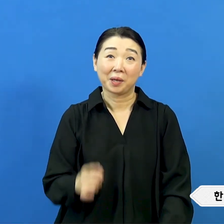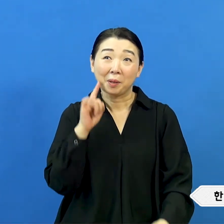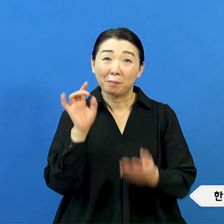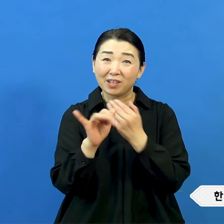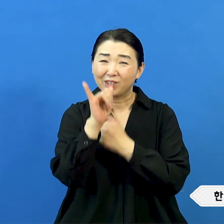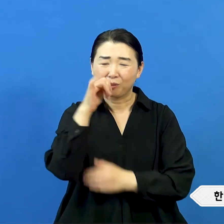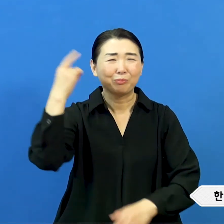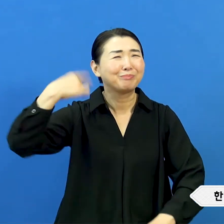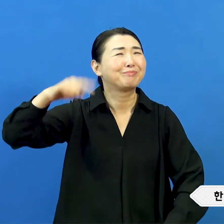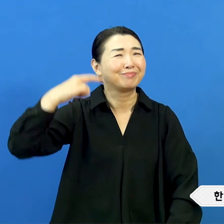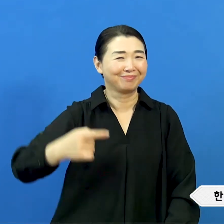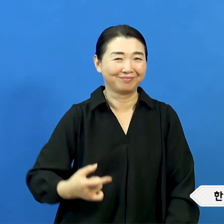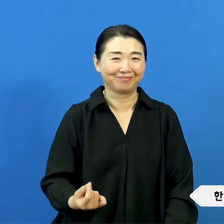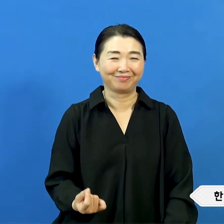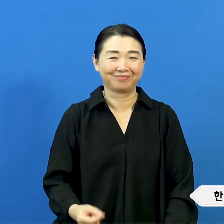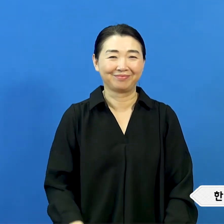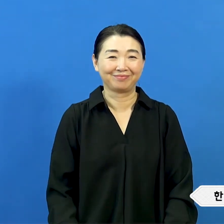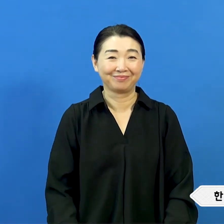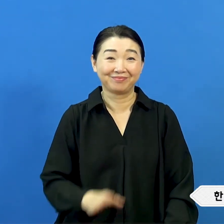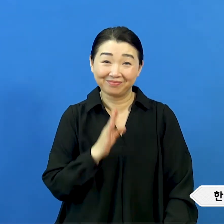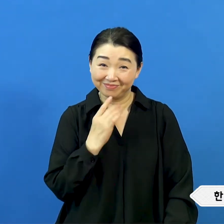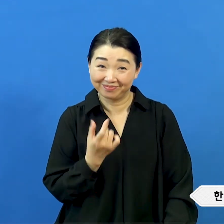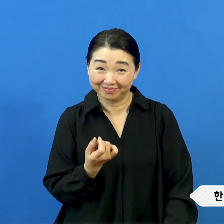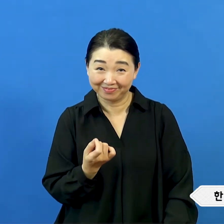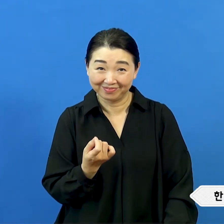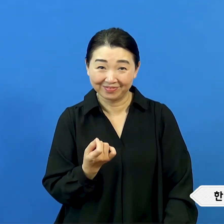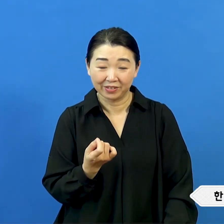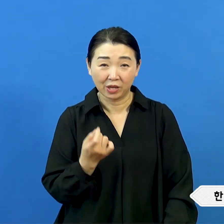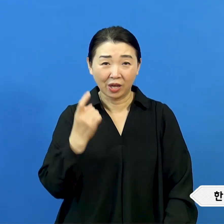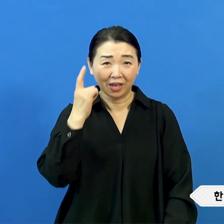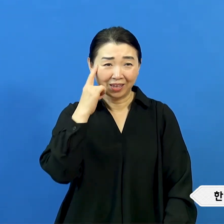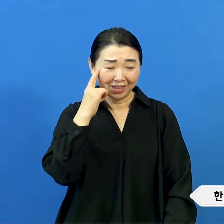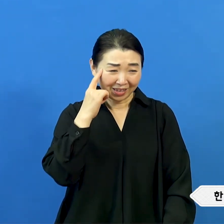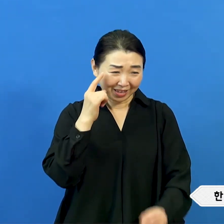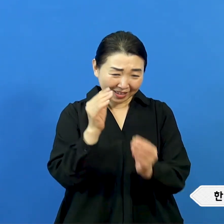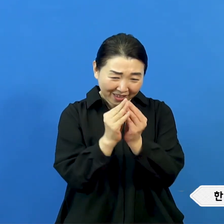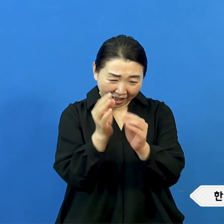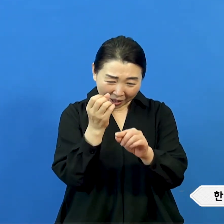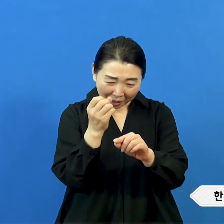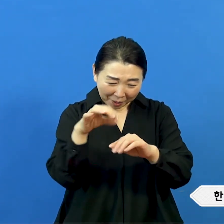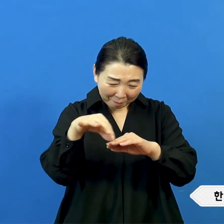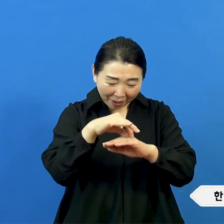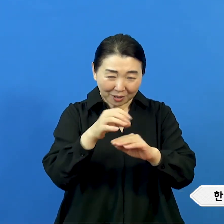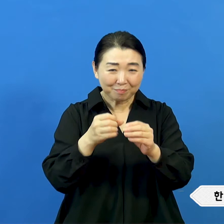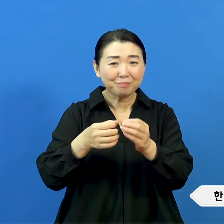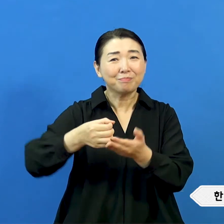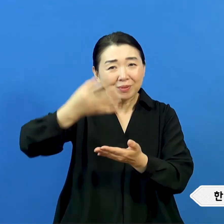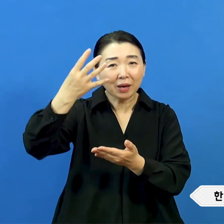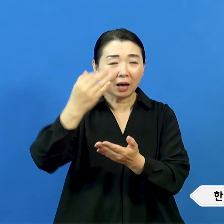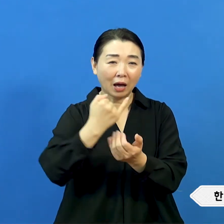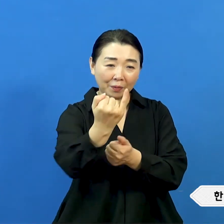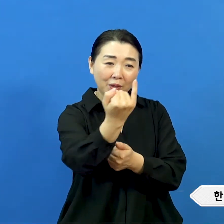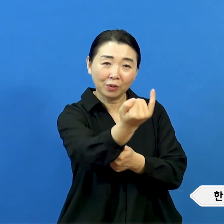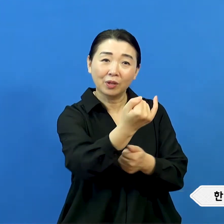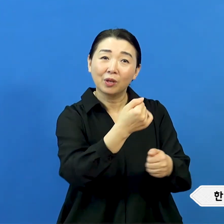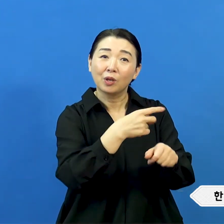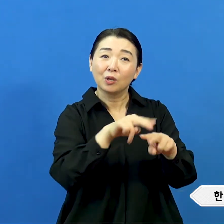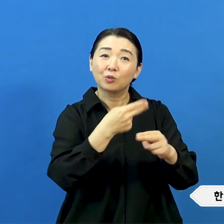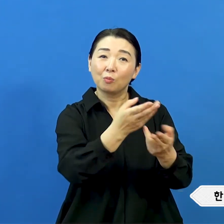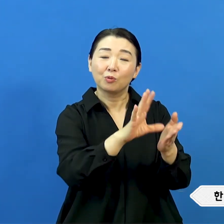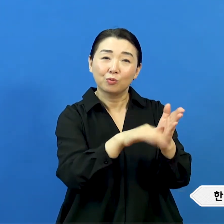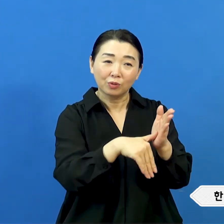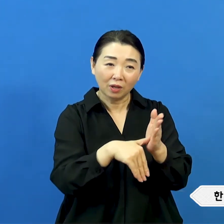또라이지요. 그렇지 않습니까? 그 비싼 다이아 반지를 아내에게 선물하면서 그거를